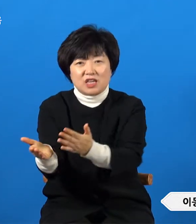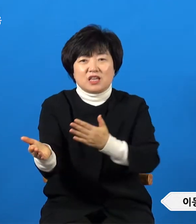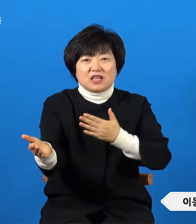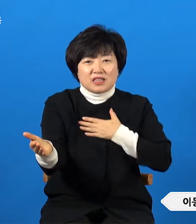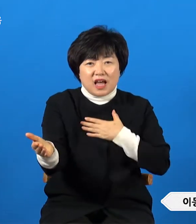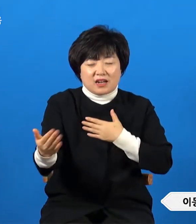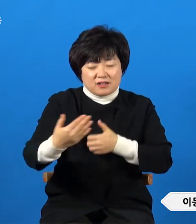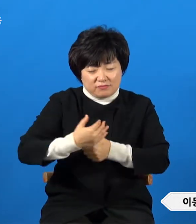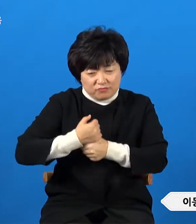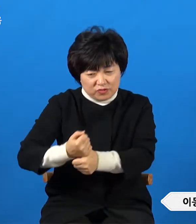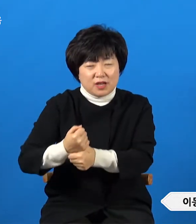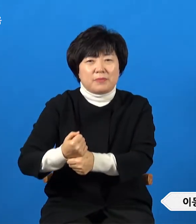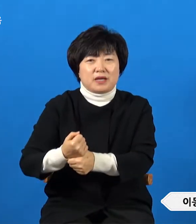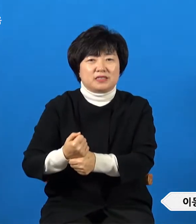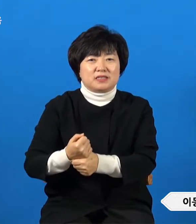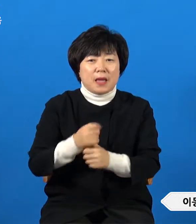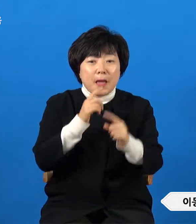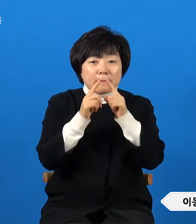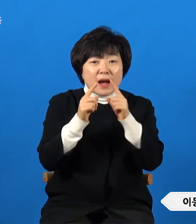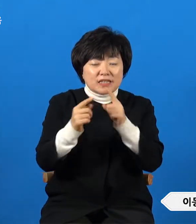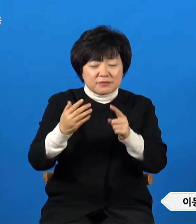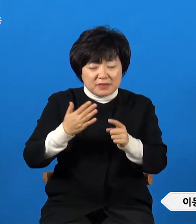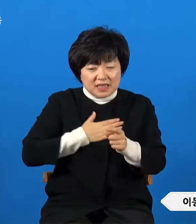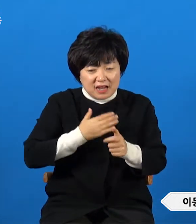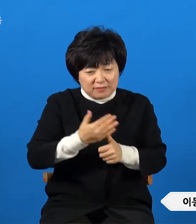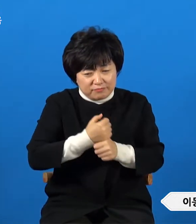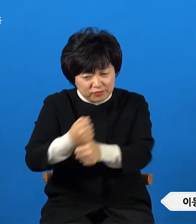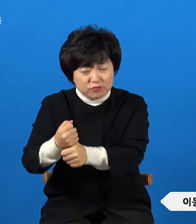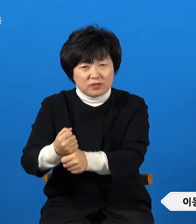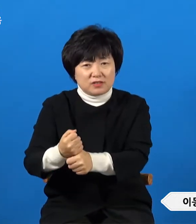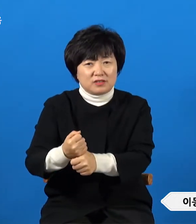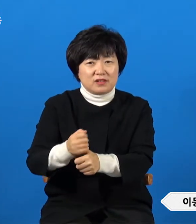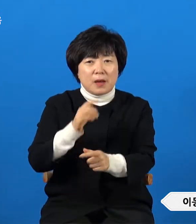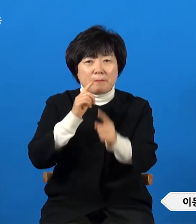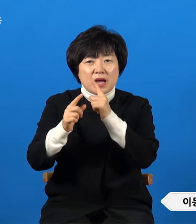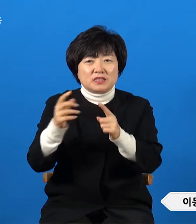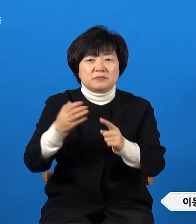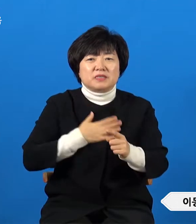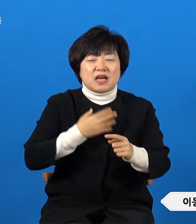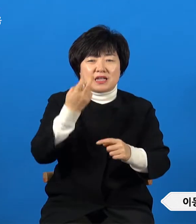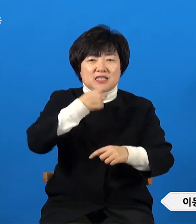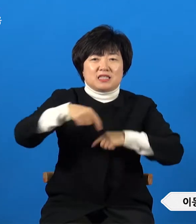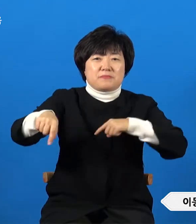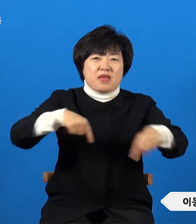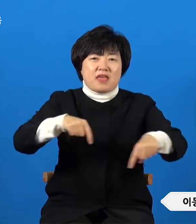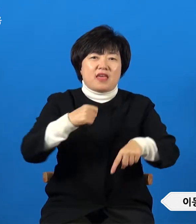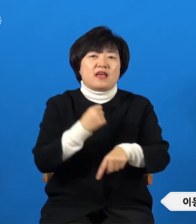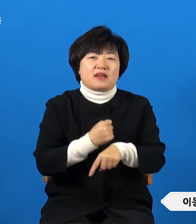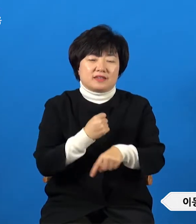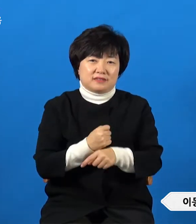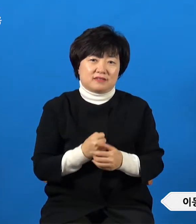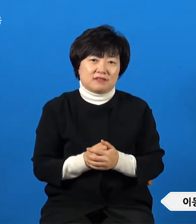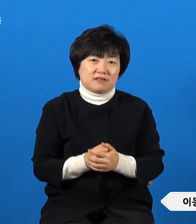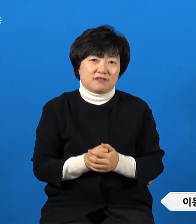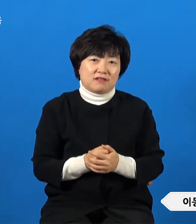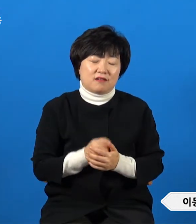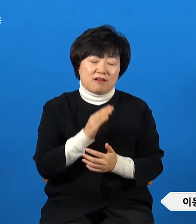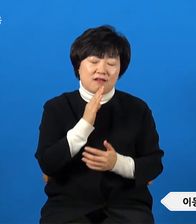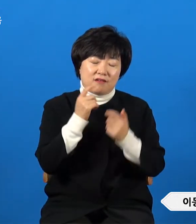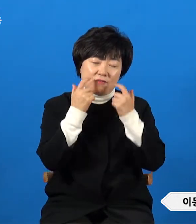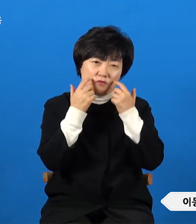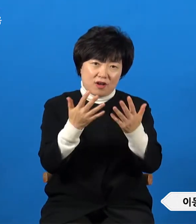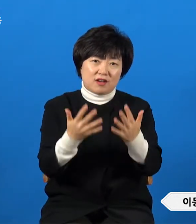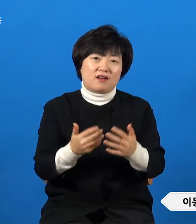말씀이 자네를 붙들어야지. 말씀이 자네를 지배해야지. 얼마나 핵심이에요.